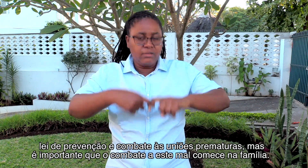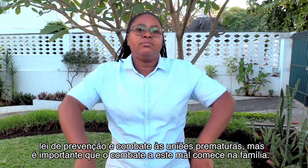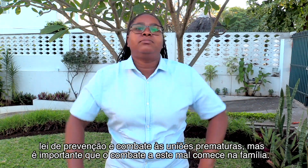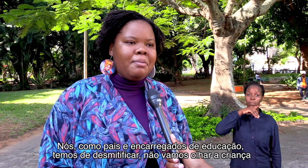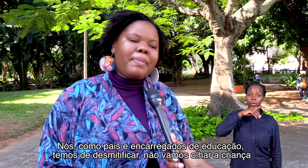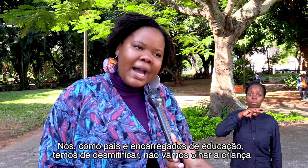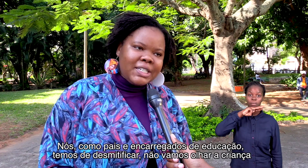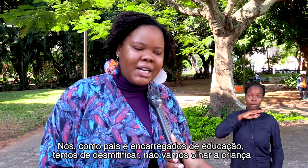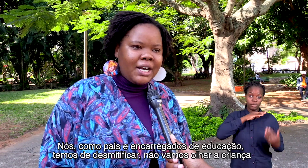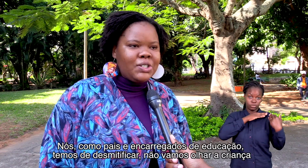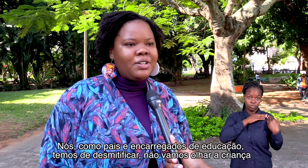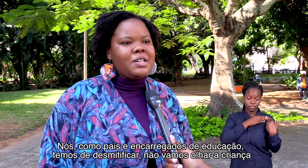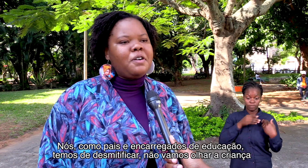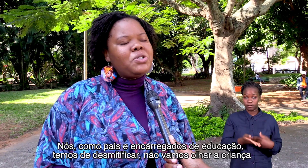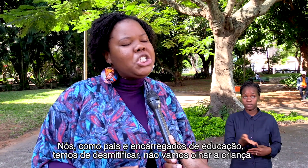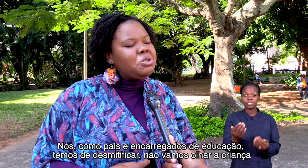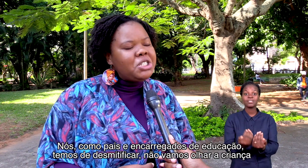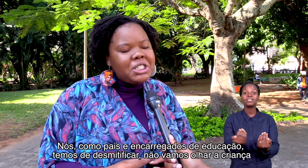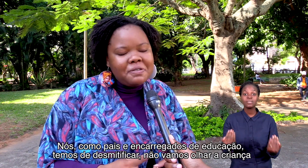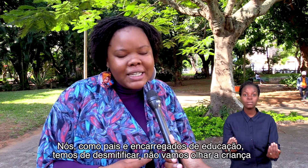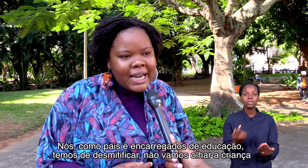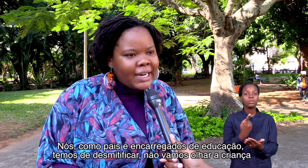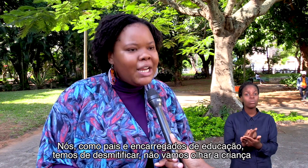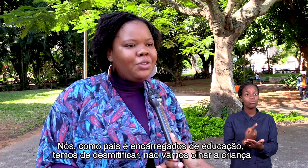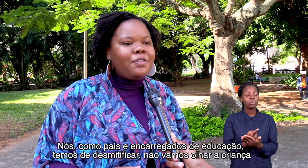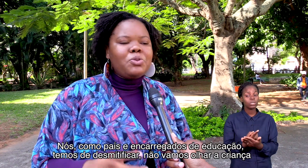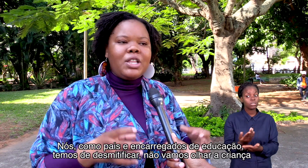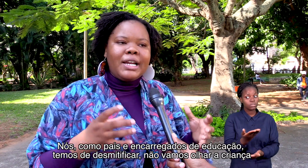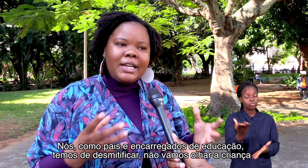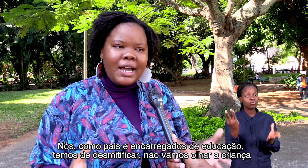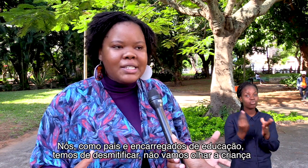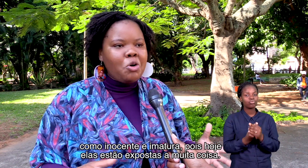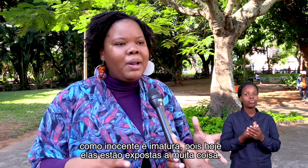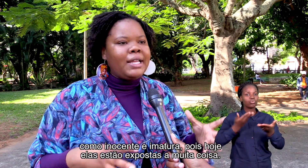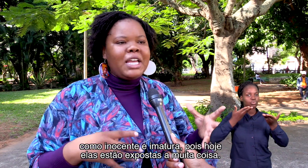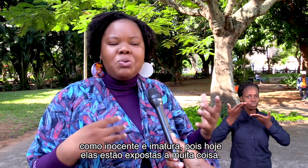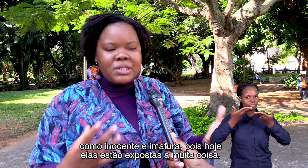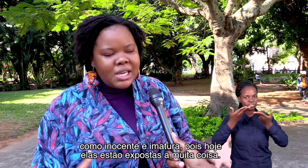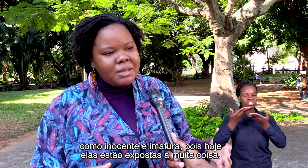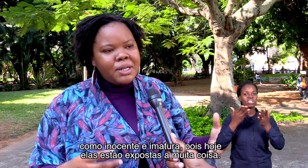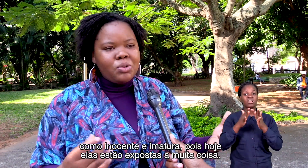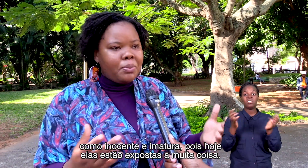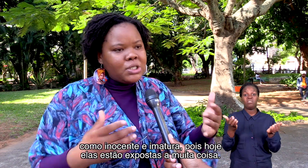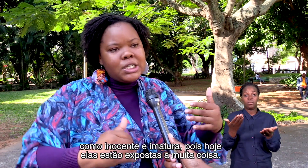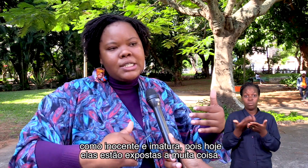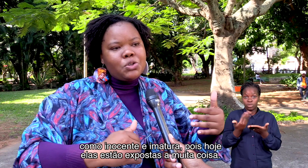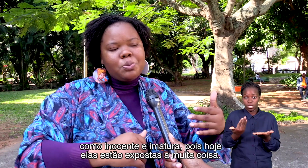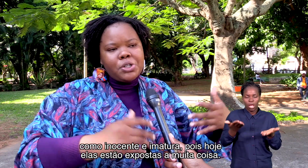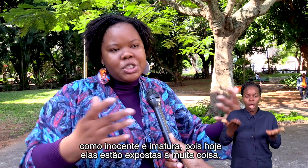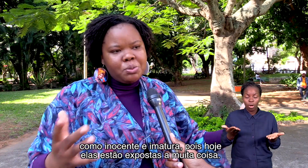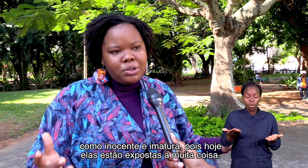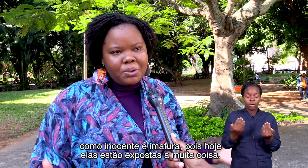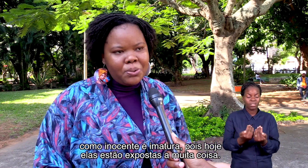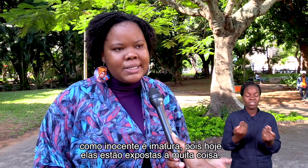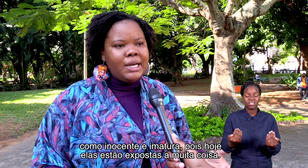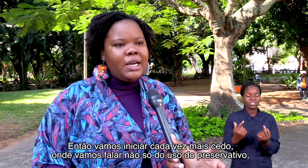família. Pais encarregados de educação, vamos desmistificar, não vamos olhar a criança como ela ainda é inocente, imatura, porque as crianças estão